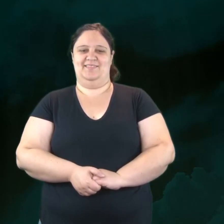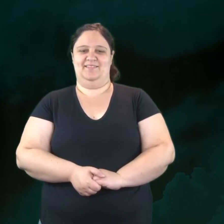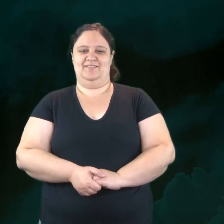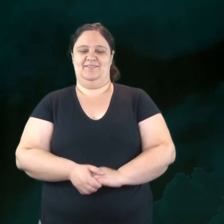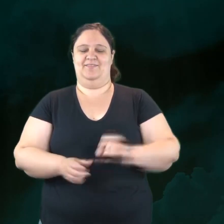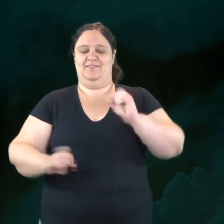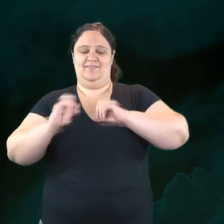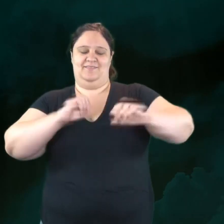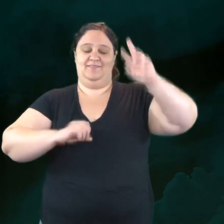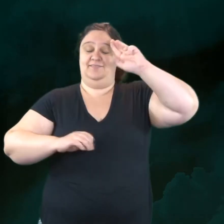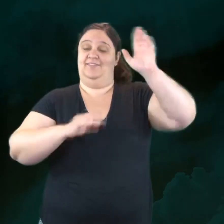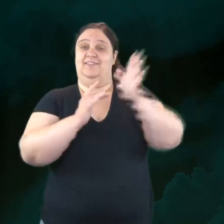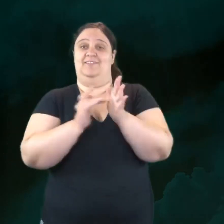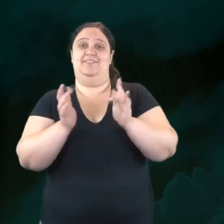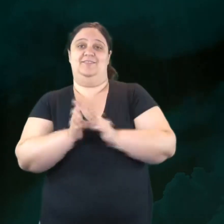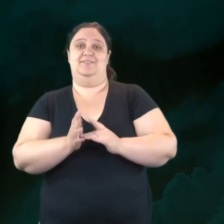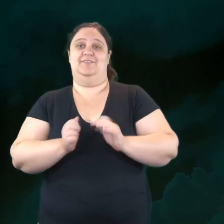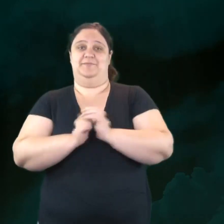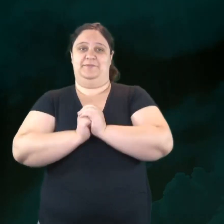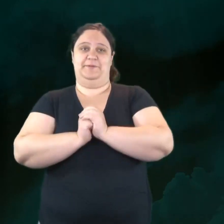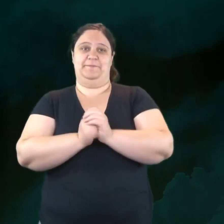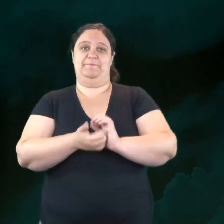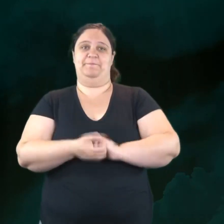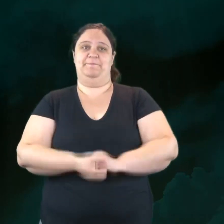Ó Senhor Jesus, amém.